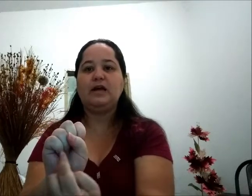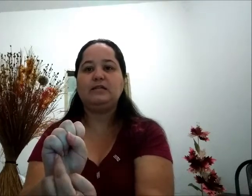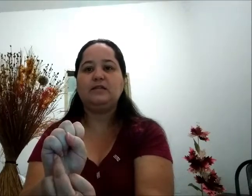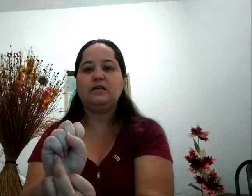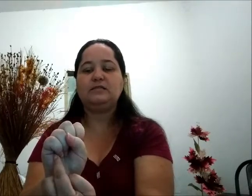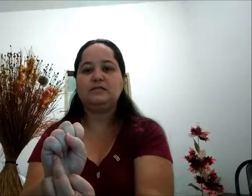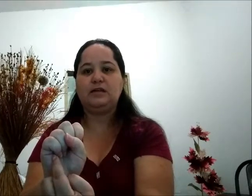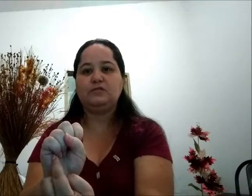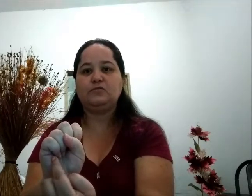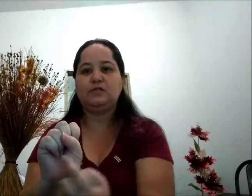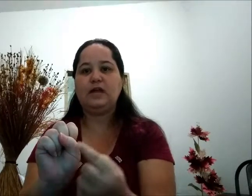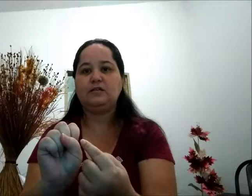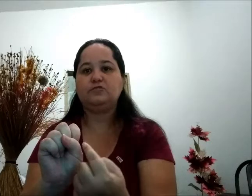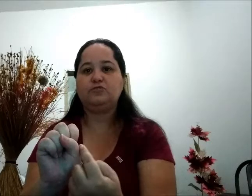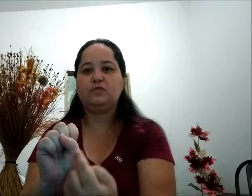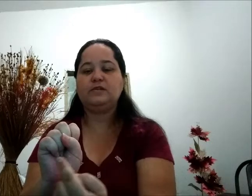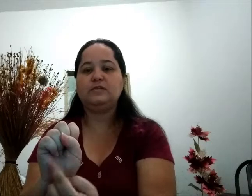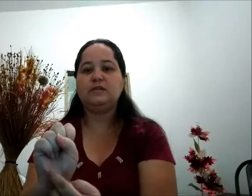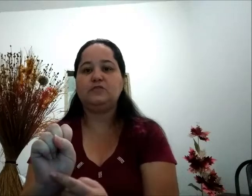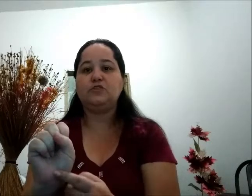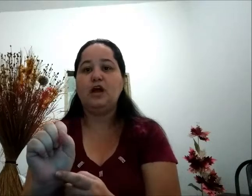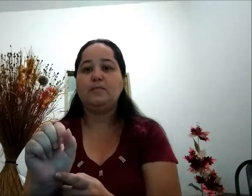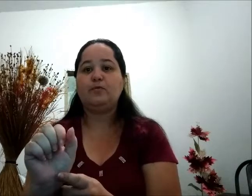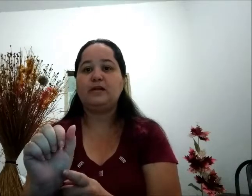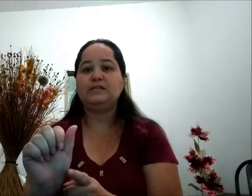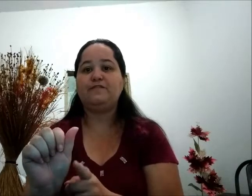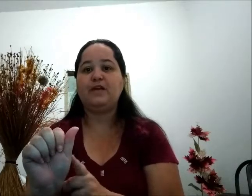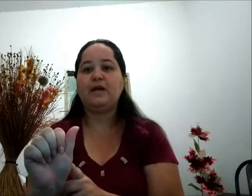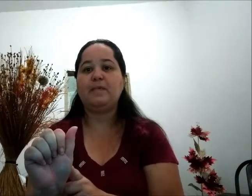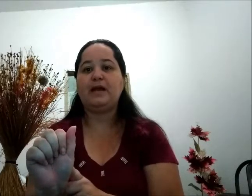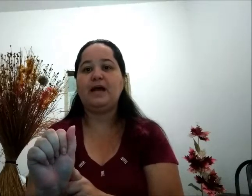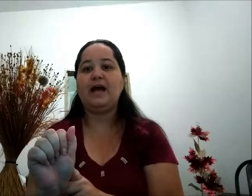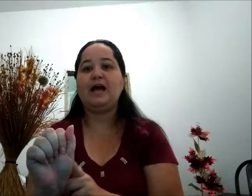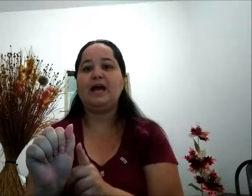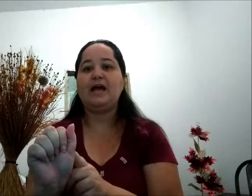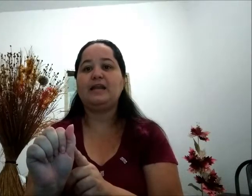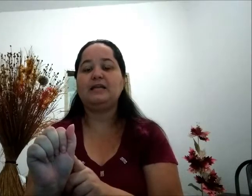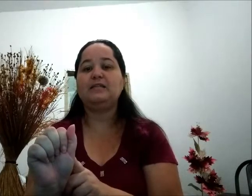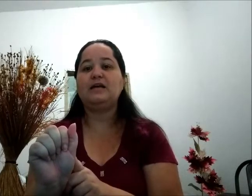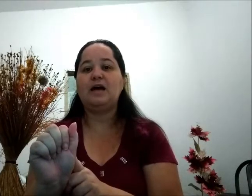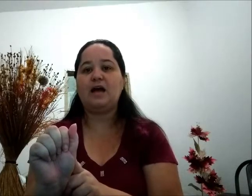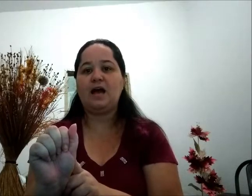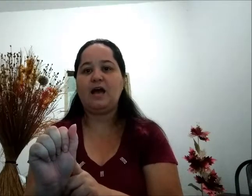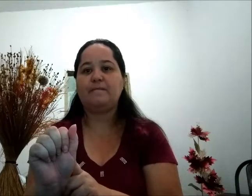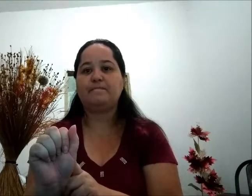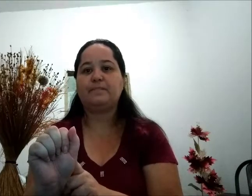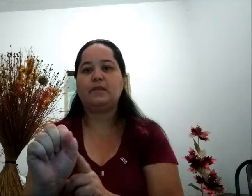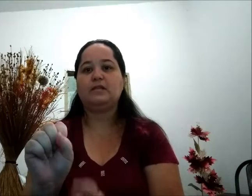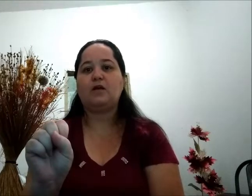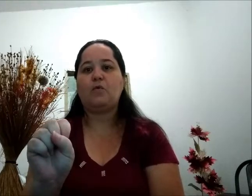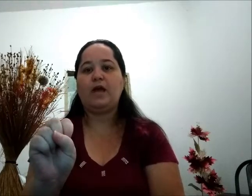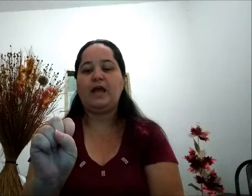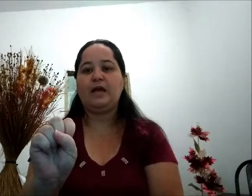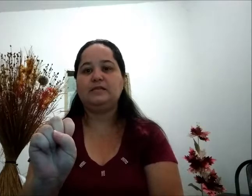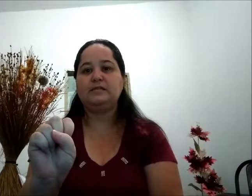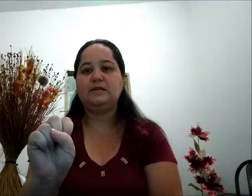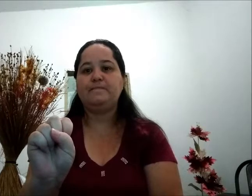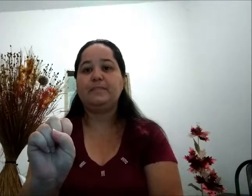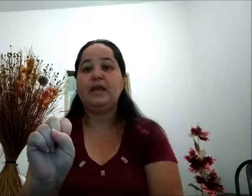entre esses dedos, né? Junto a esses dedos. Porque se vier pra cá, é a letra A. Então, S. E